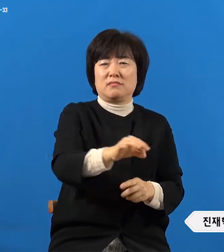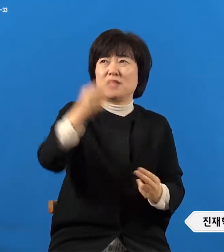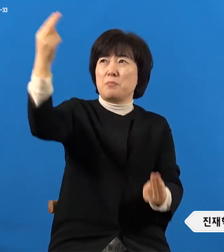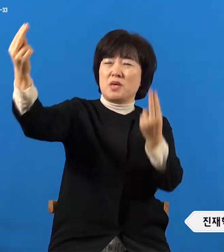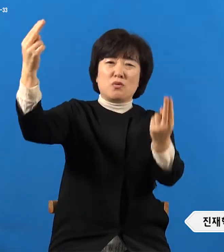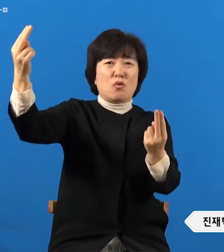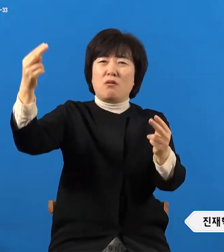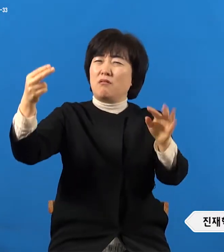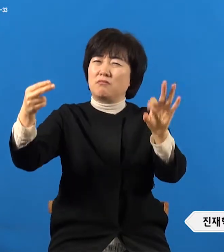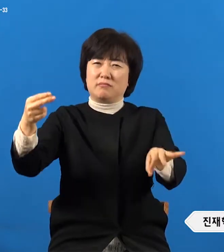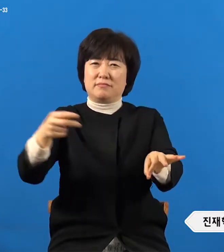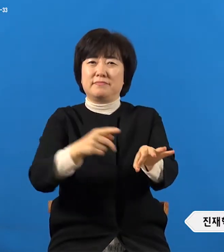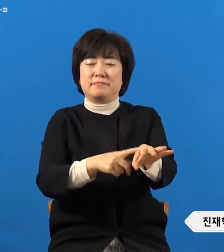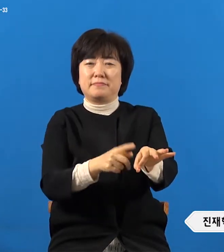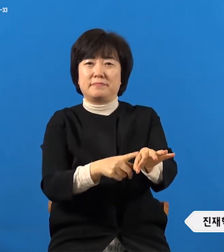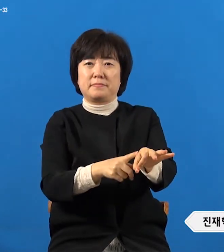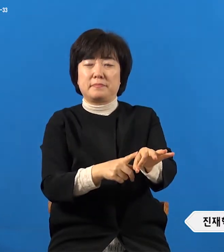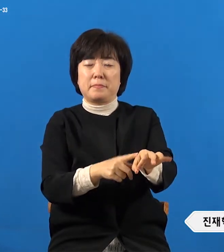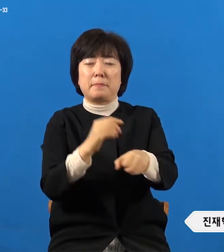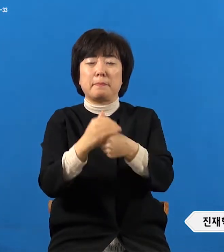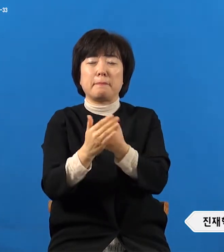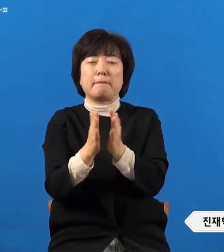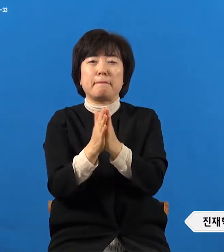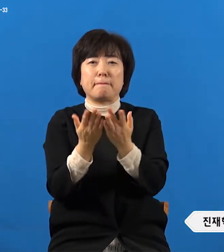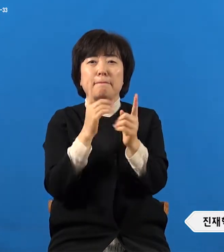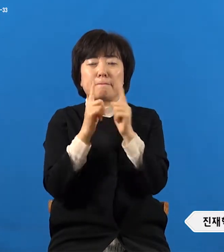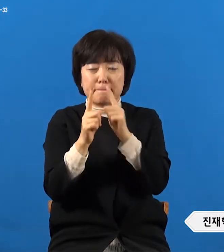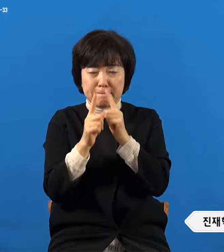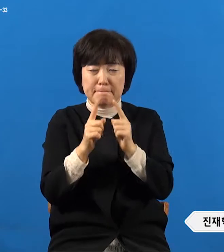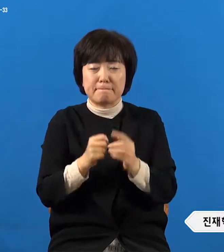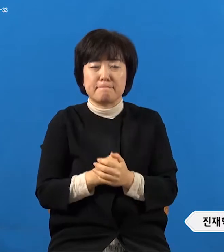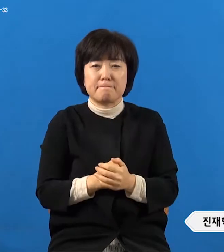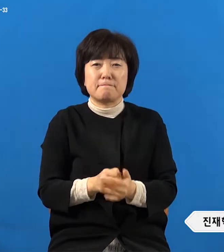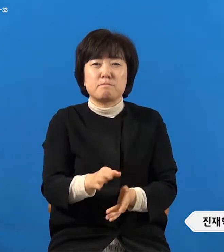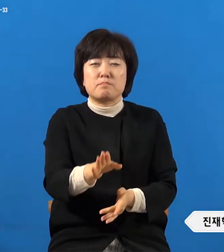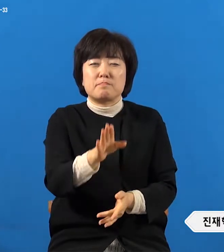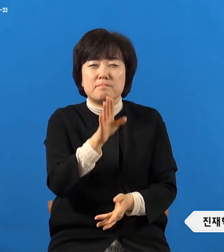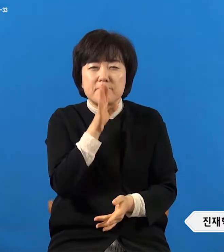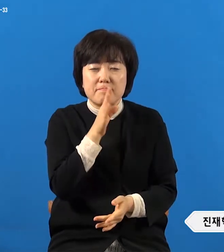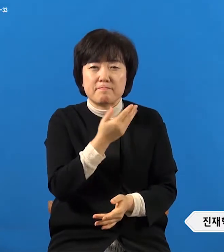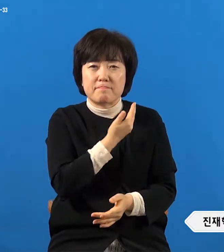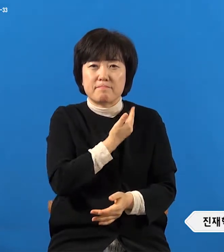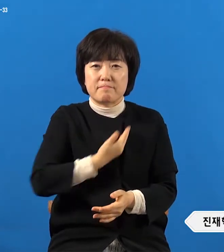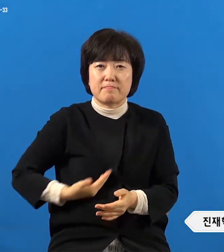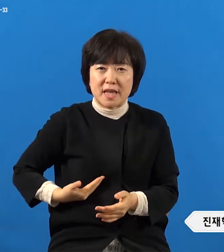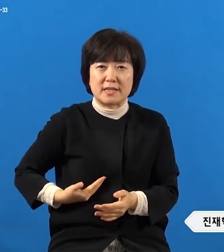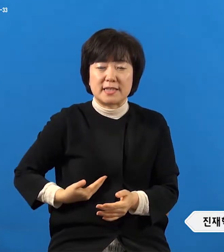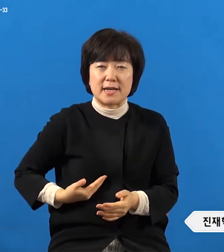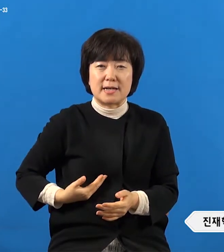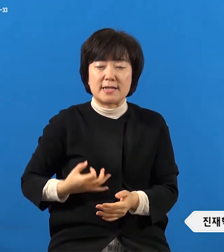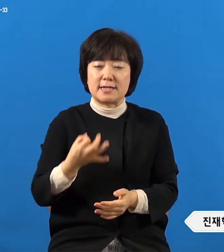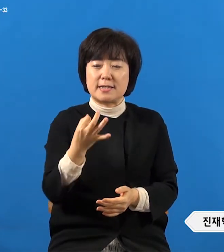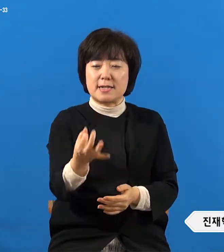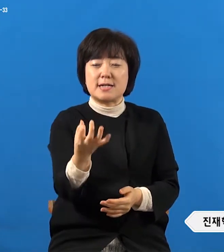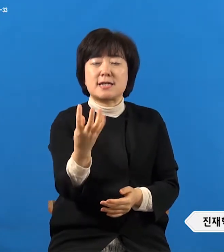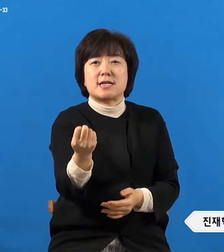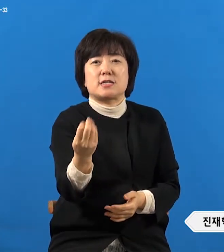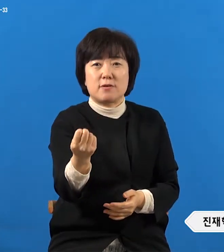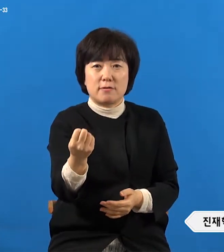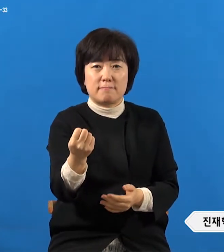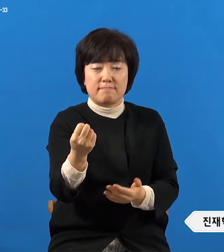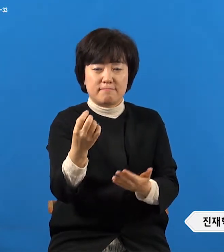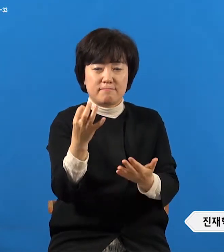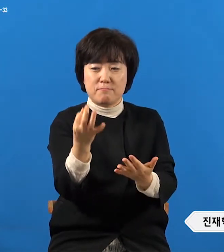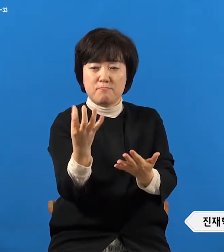성경은 여러분과 저에게 말씀하십니다. 진짜 제자의 가격표를